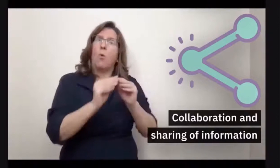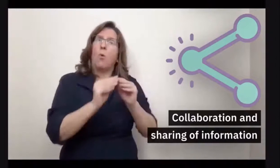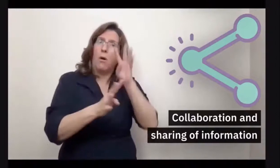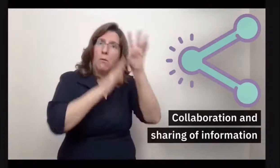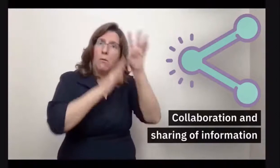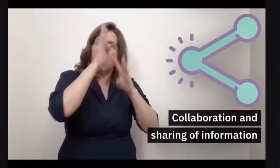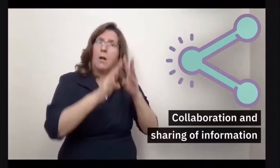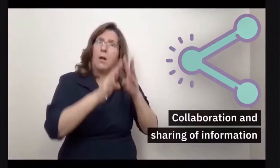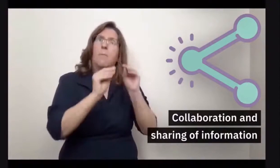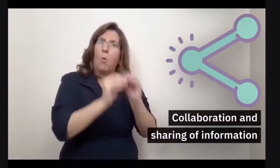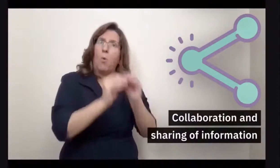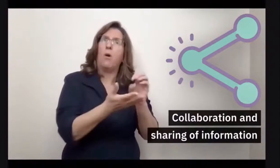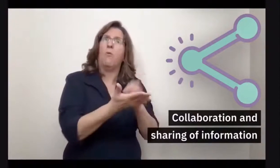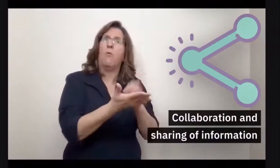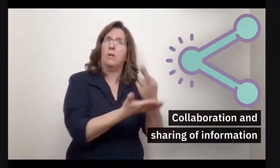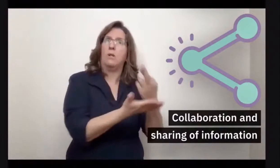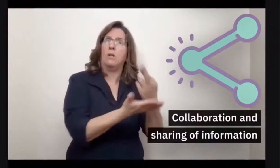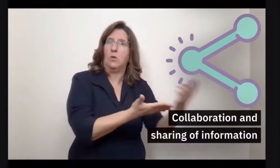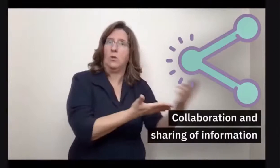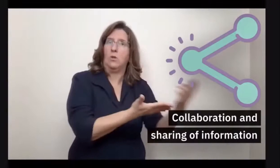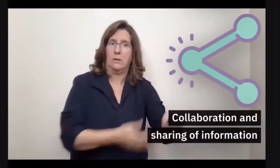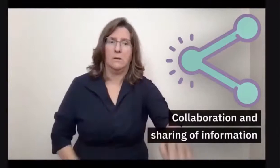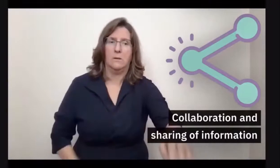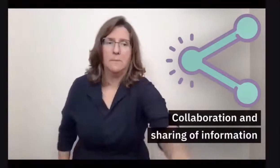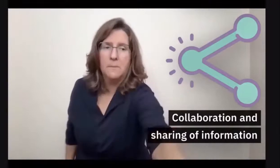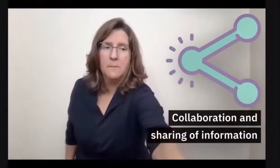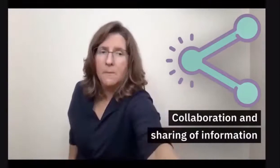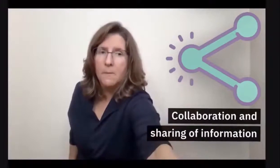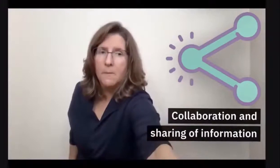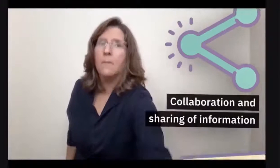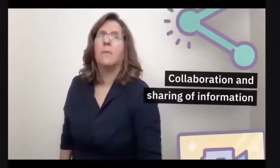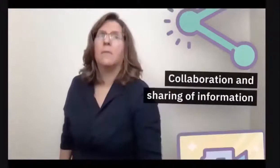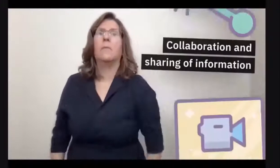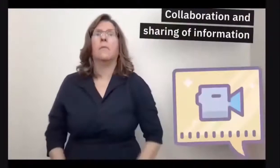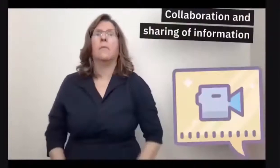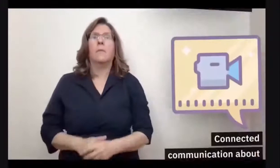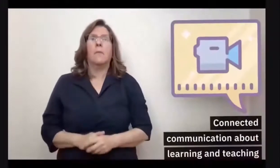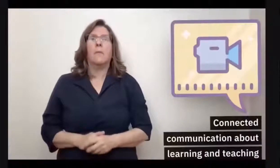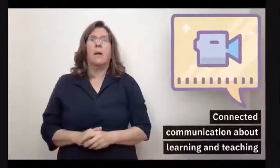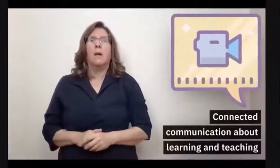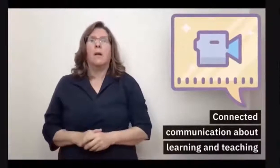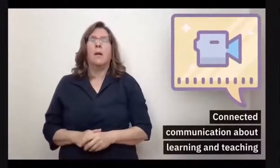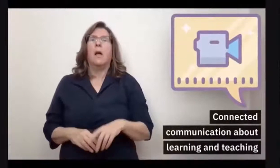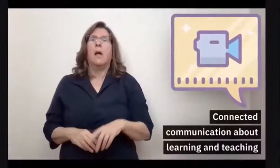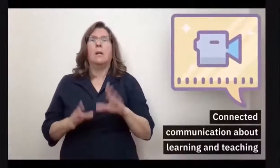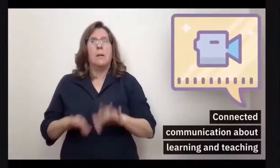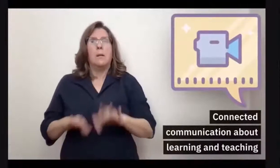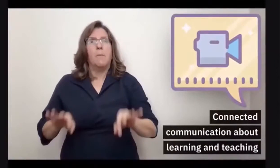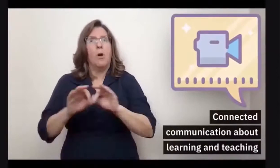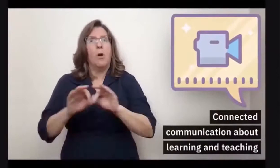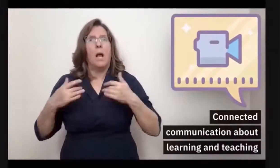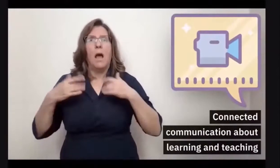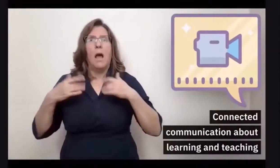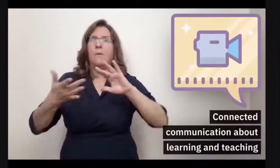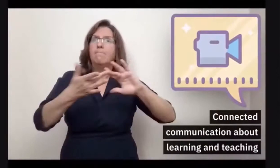y la red para que el aprendizaje y los recursos de enseñanza y práctica se compartan y entonces